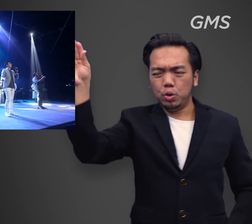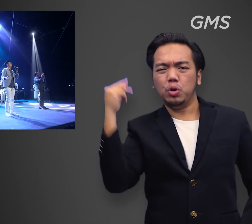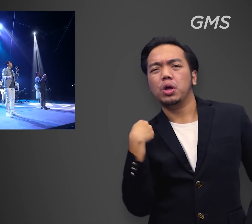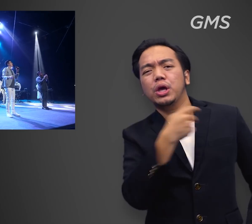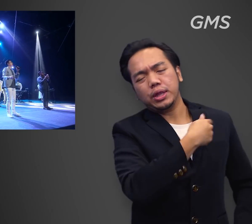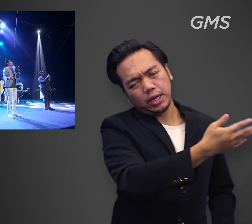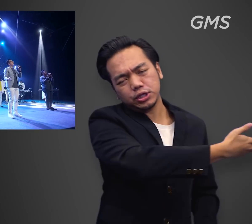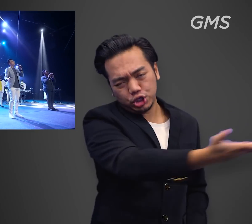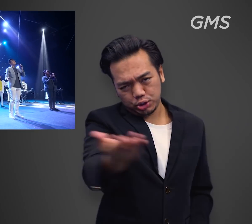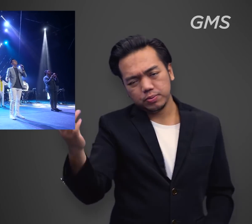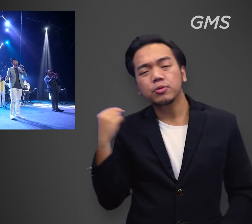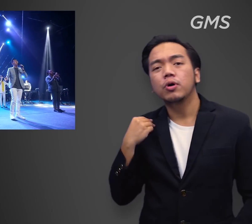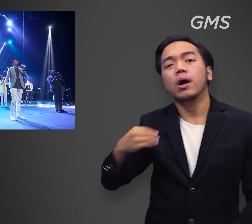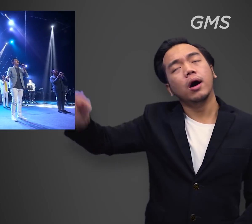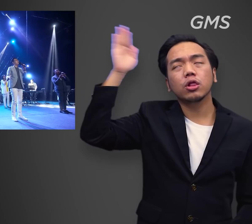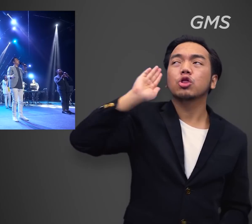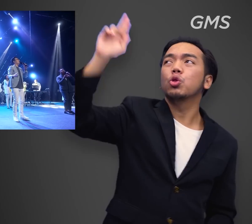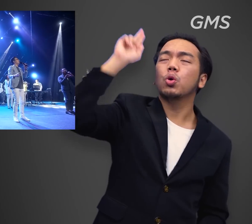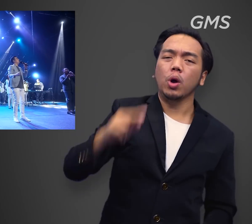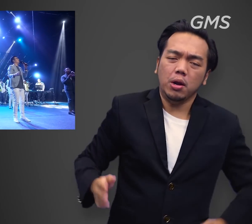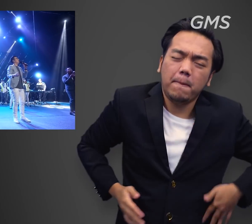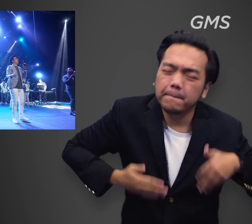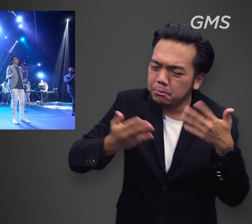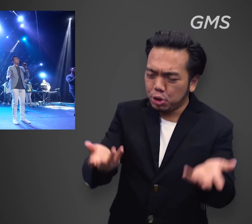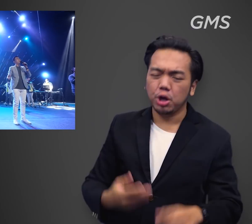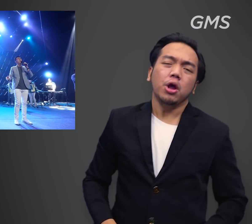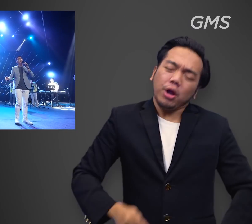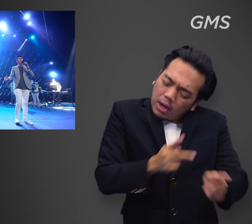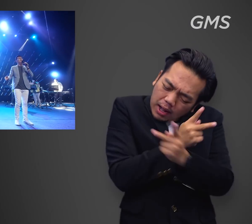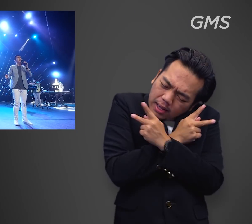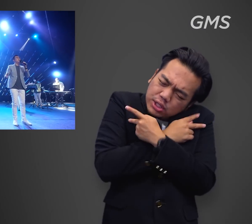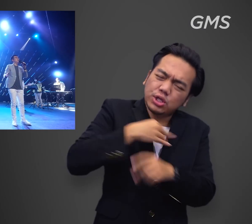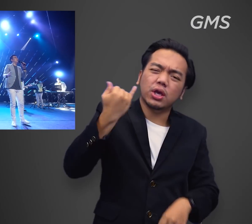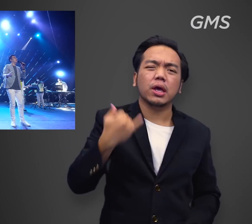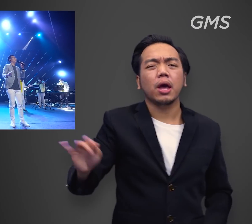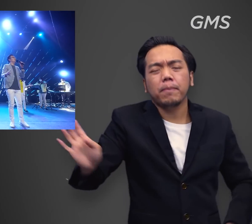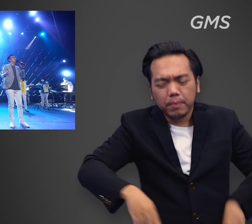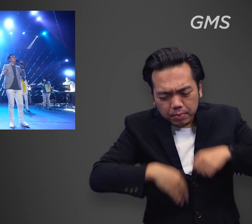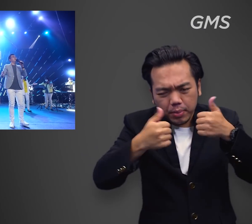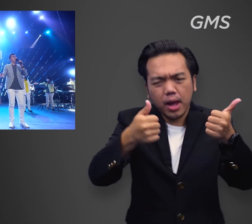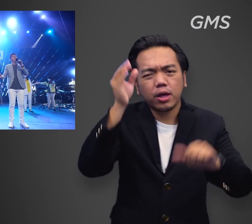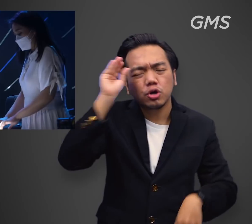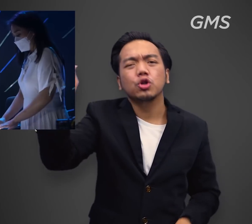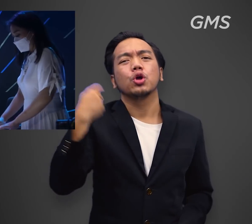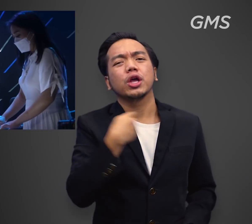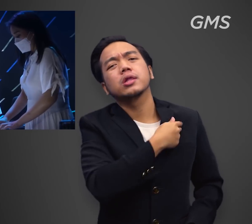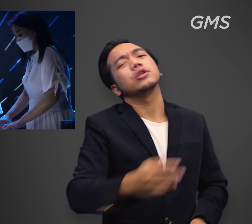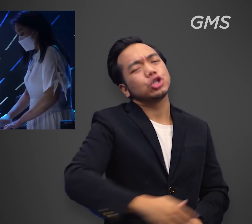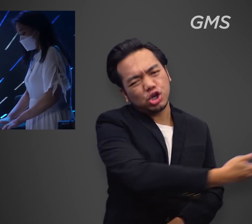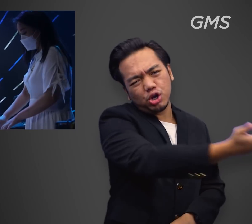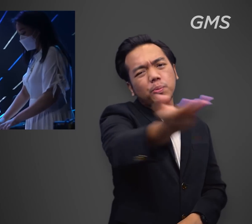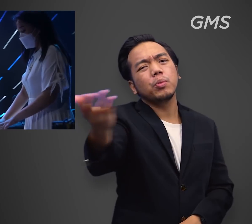Dia berikan kasih-Nya yang tulus buat kita semua.